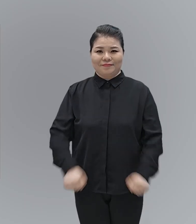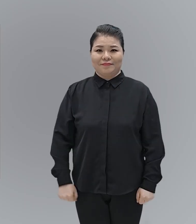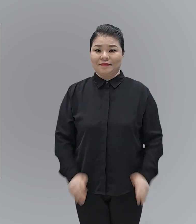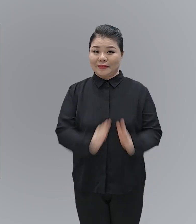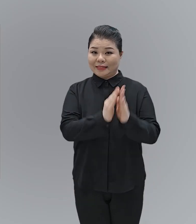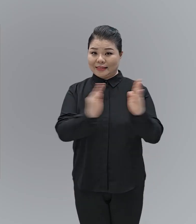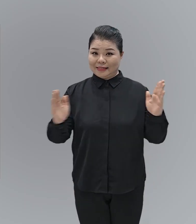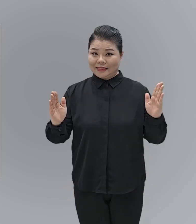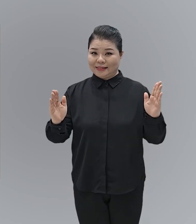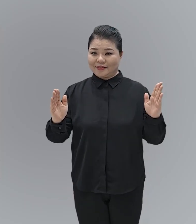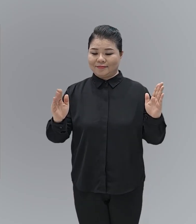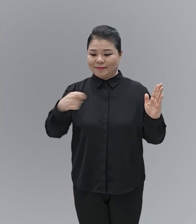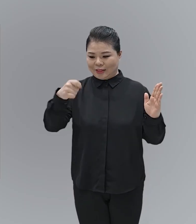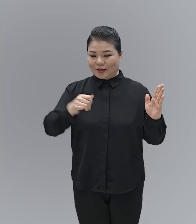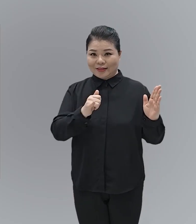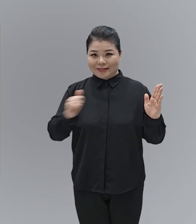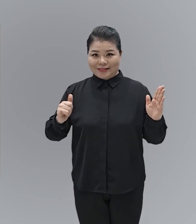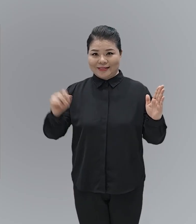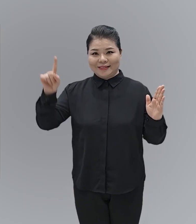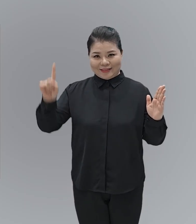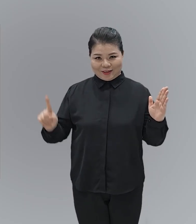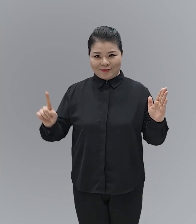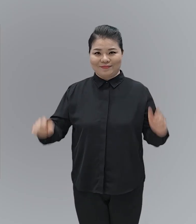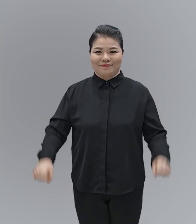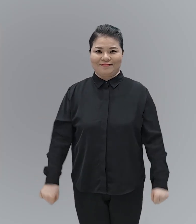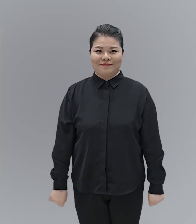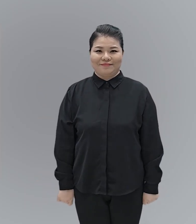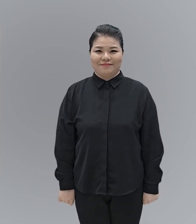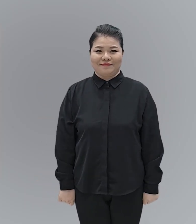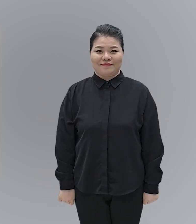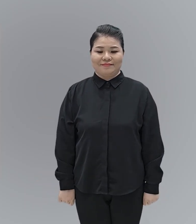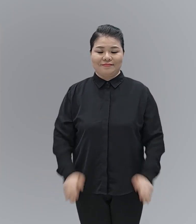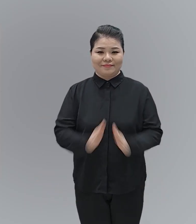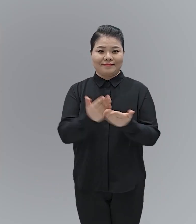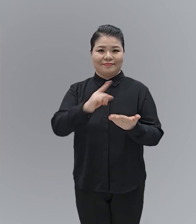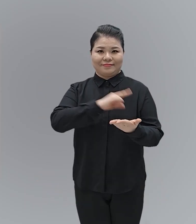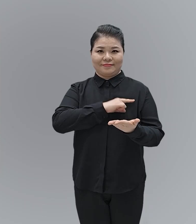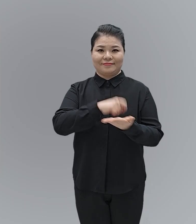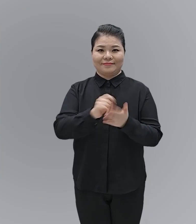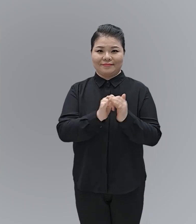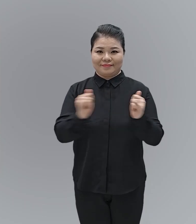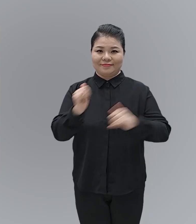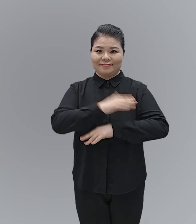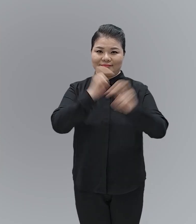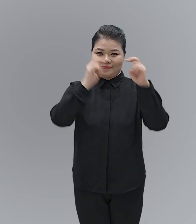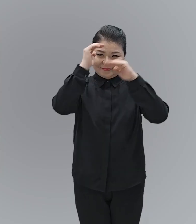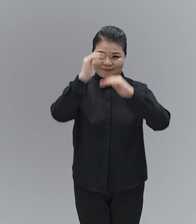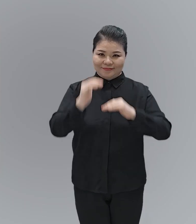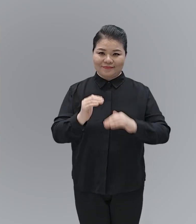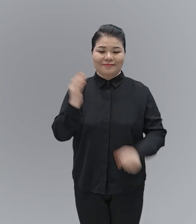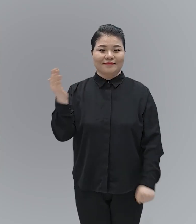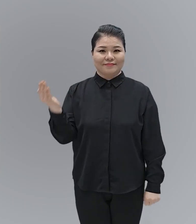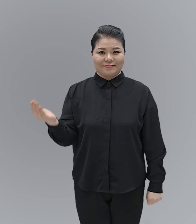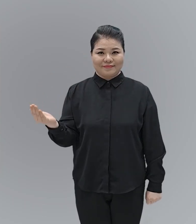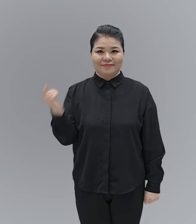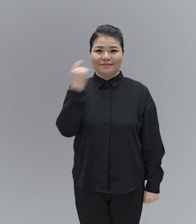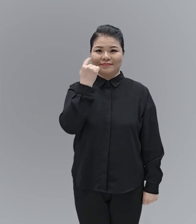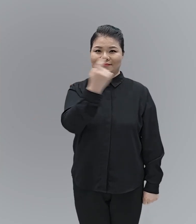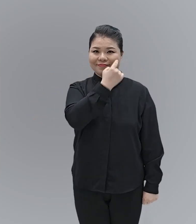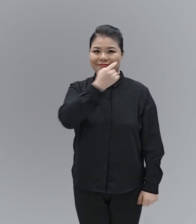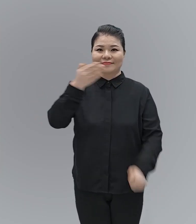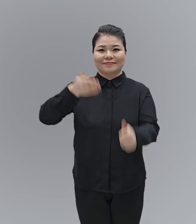때. 시리즈 더 저널리스트 첫 번째. 도서명 더 저널리스트 어니스트